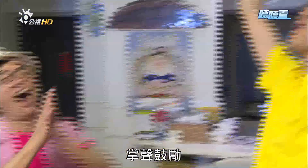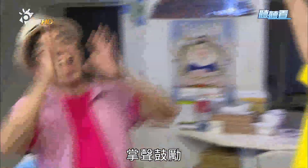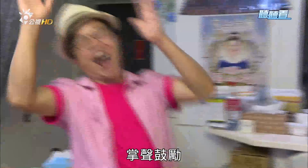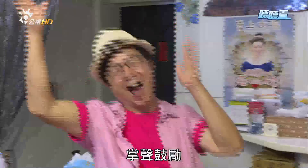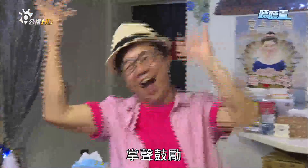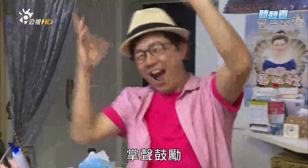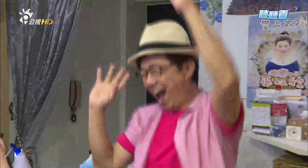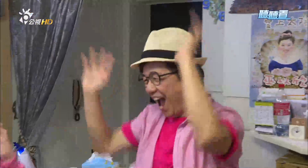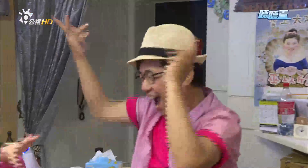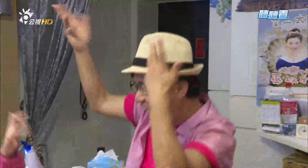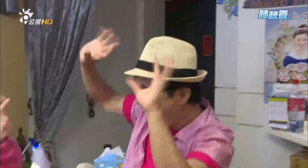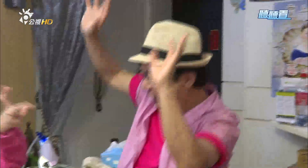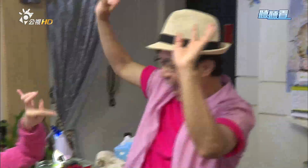yeah!